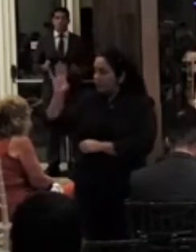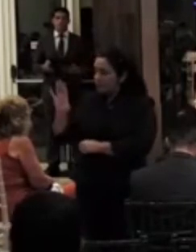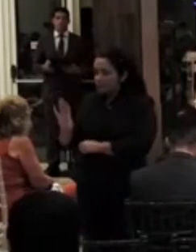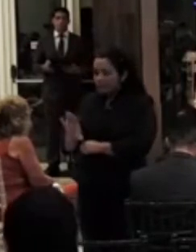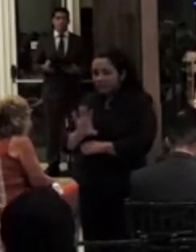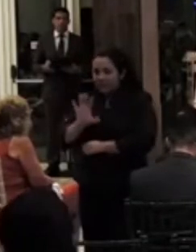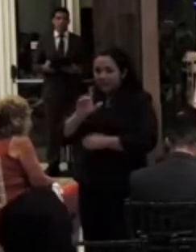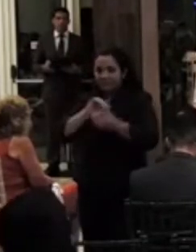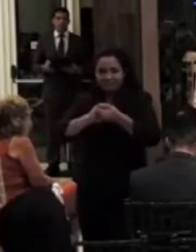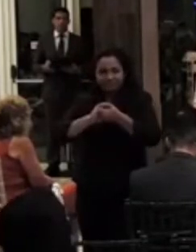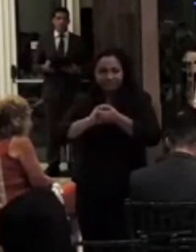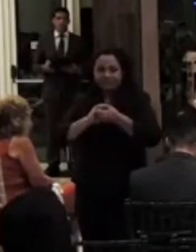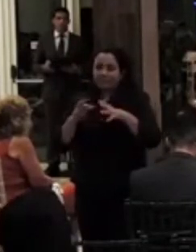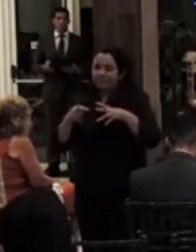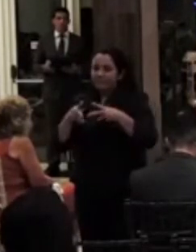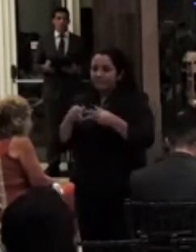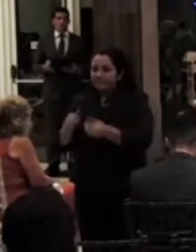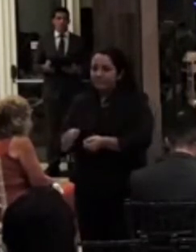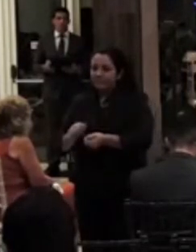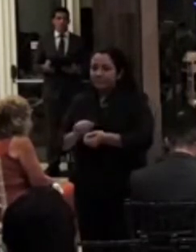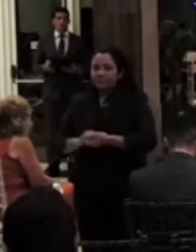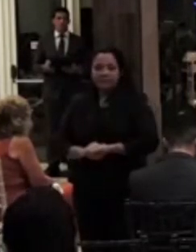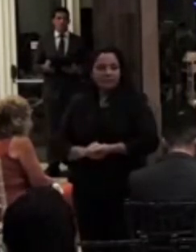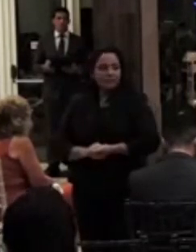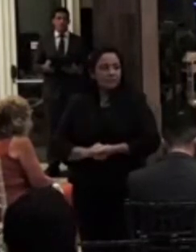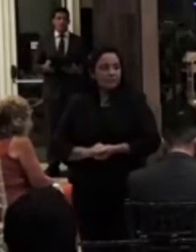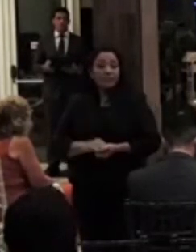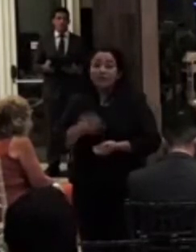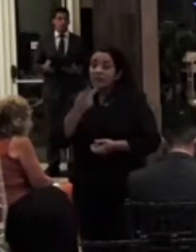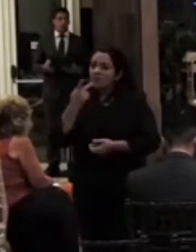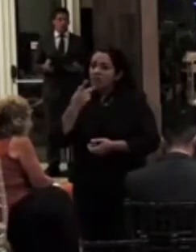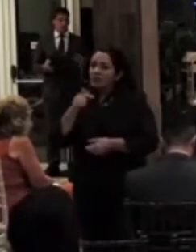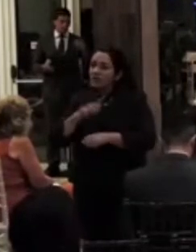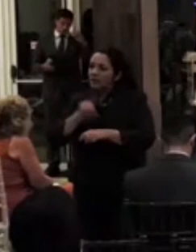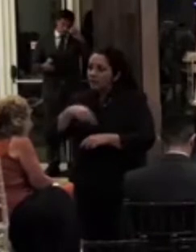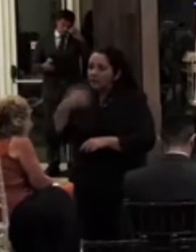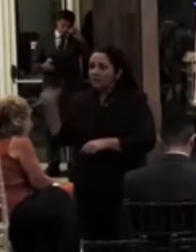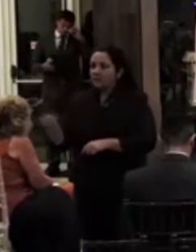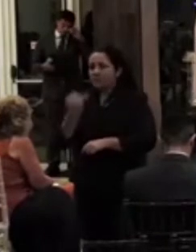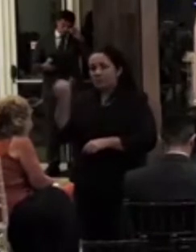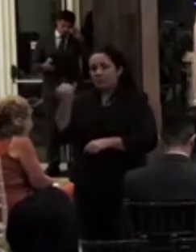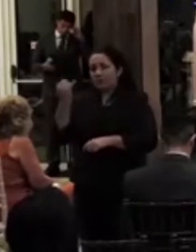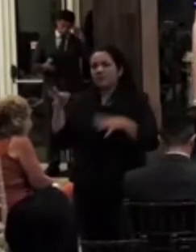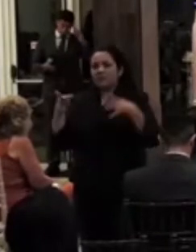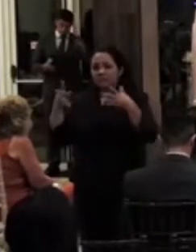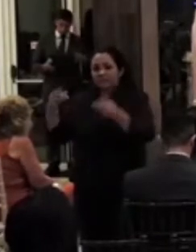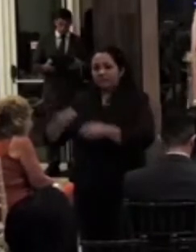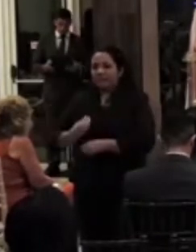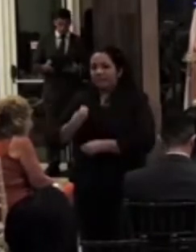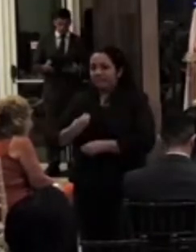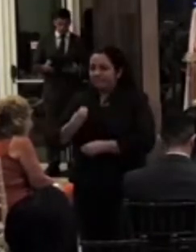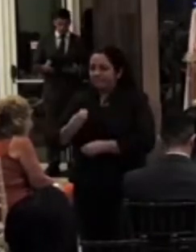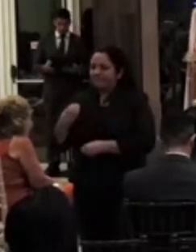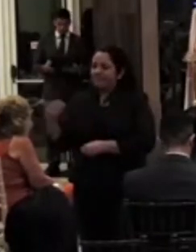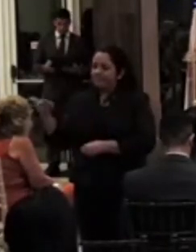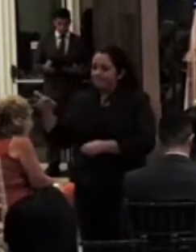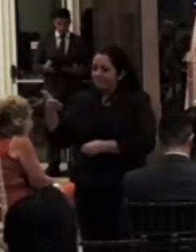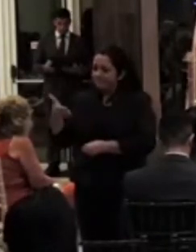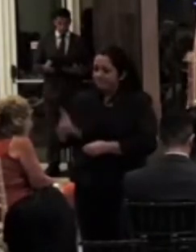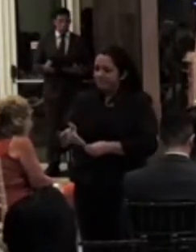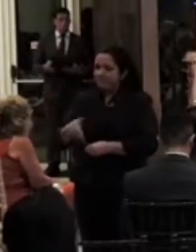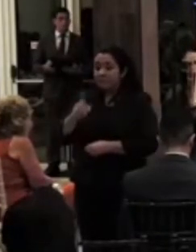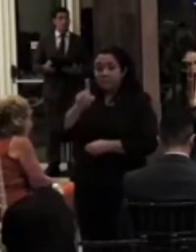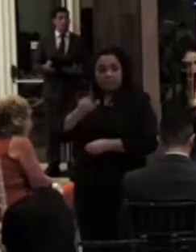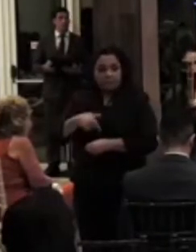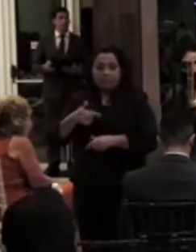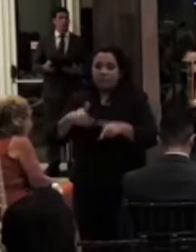presentes. E aí vou abrir um parênteses para dizer do quanto é importante para mim que todos vocês estejam aqui. É o trabalho que realizamos